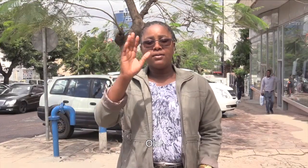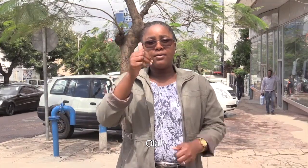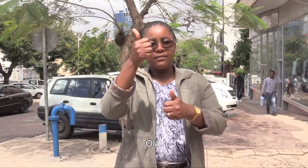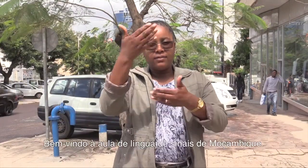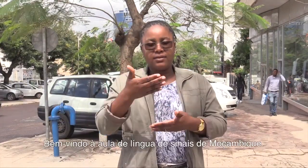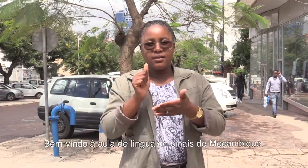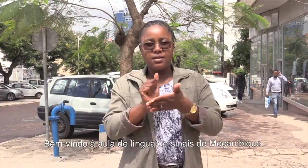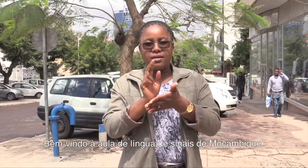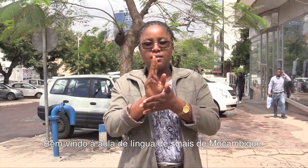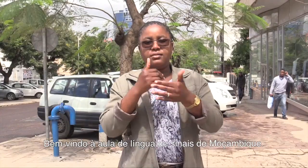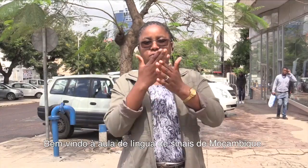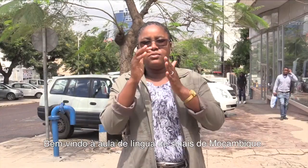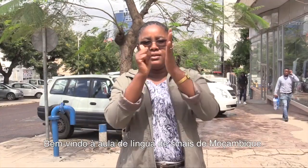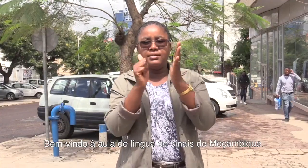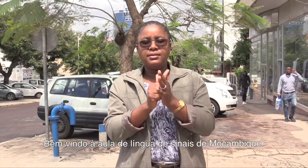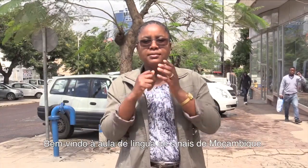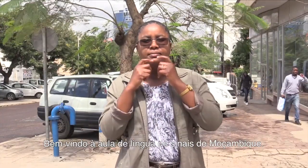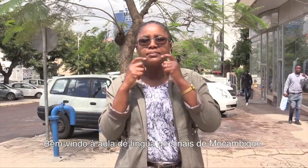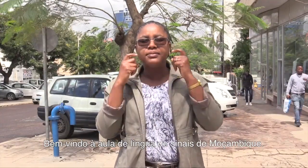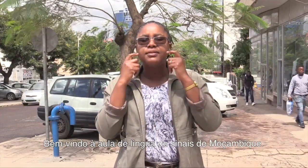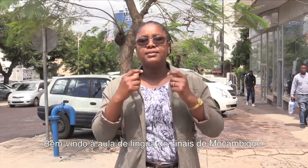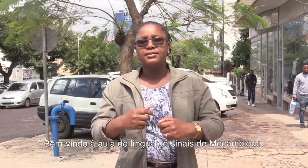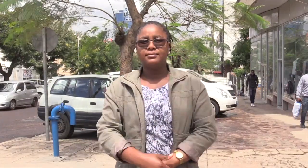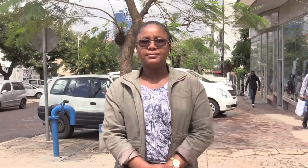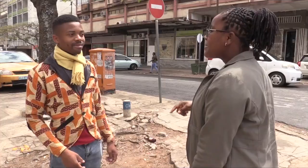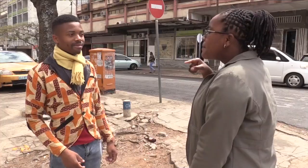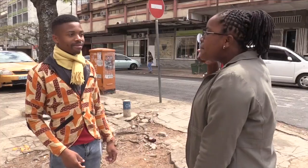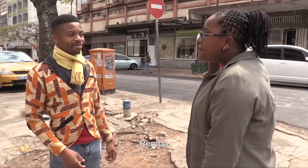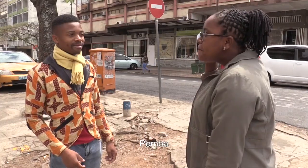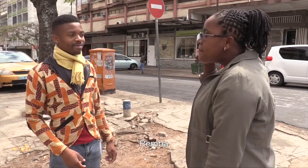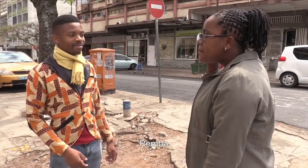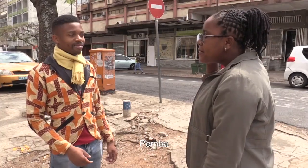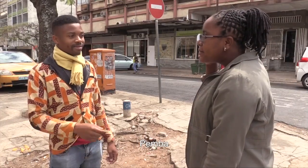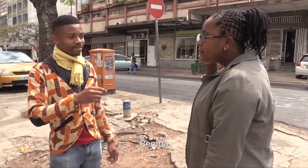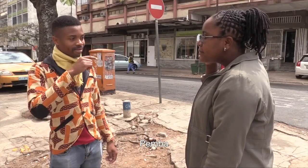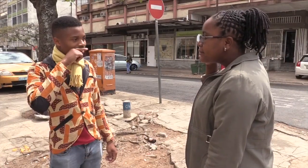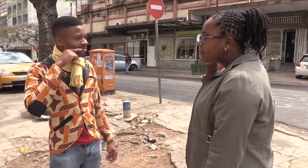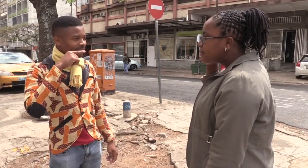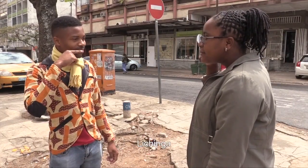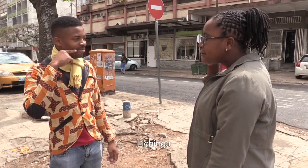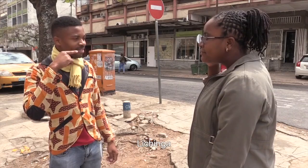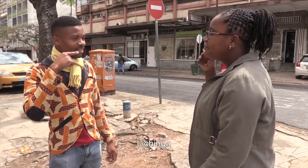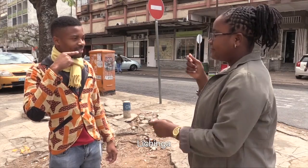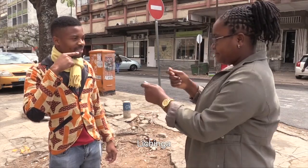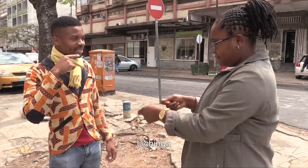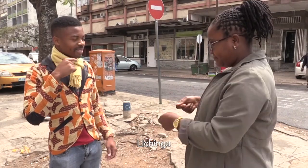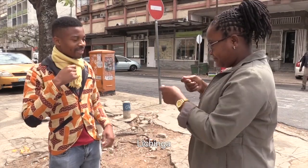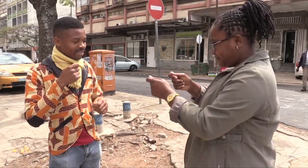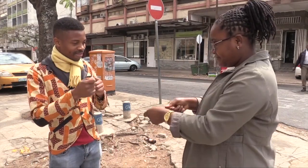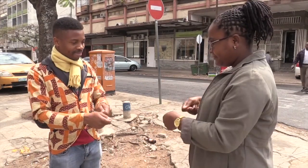Olá! Bem-vindo à aula de Língua de Sinais de Moçambique. Pemba.